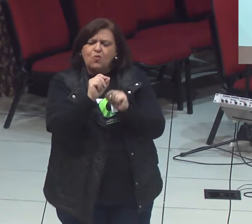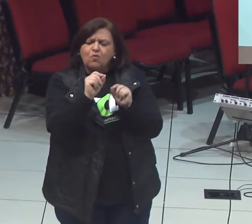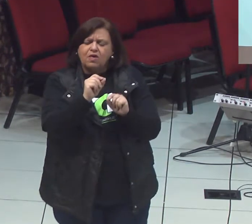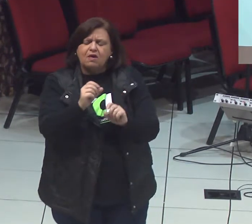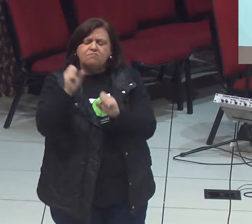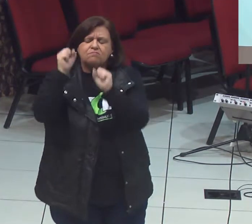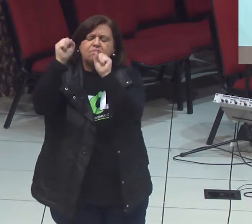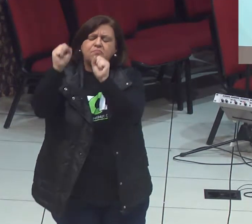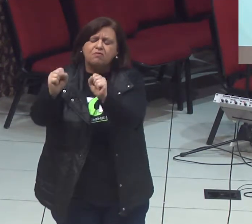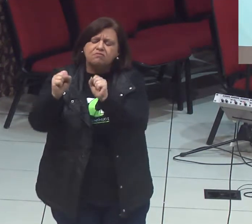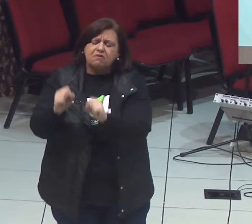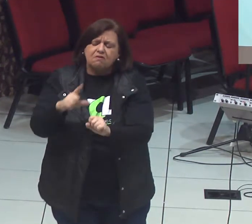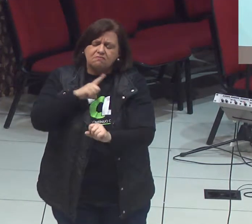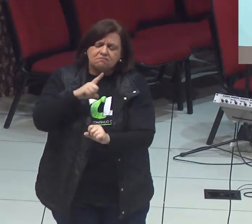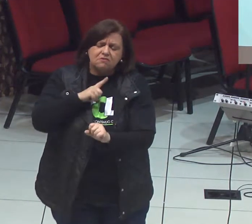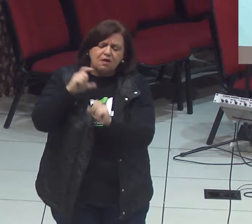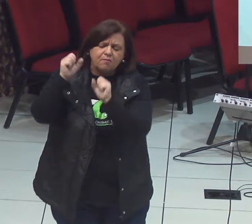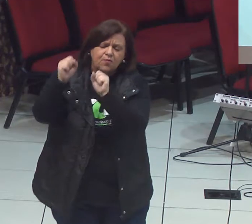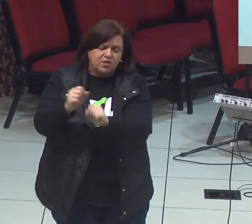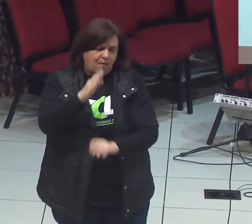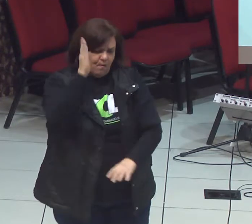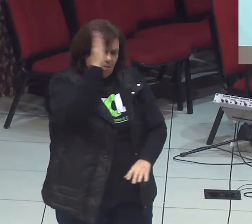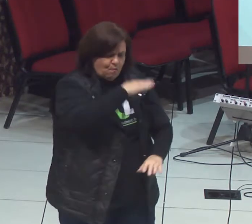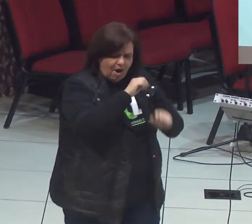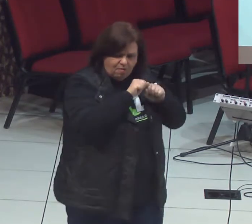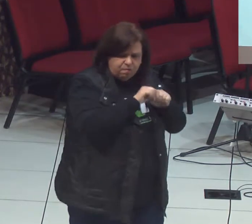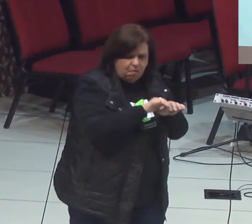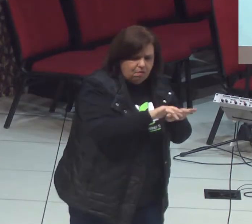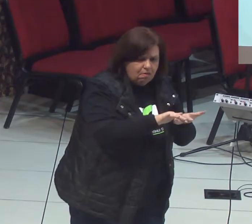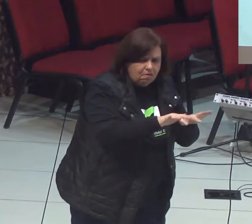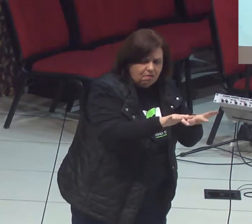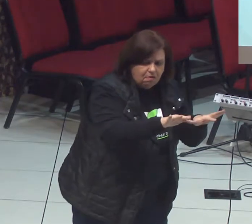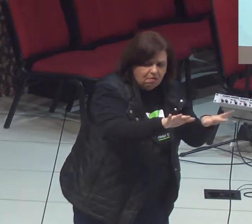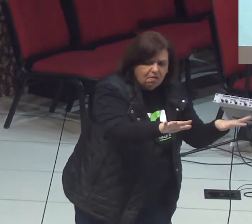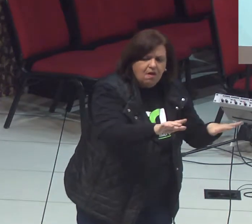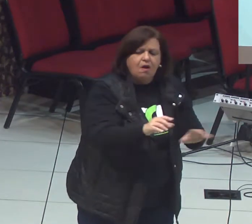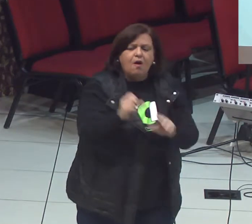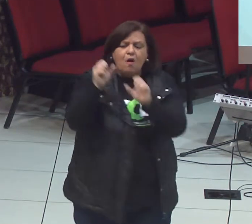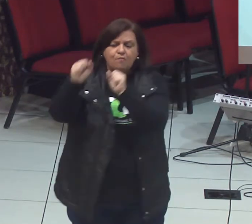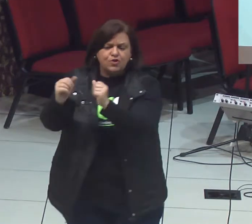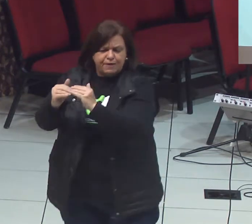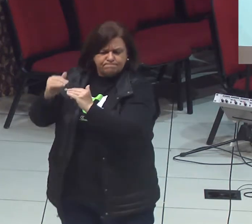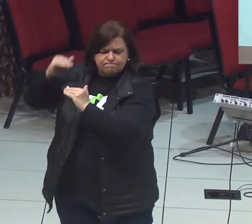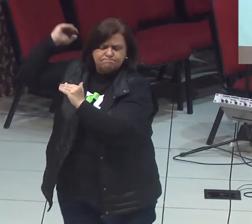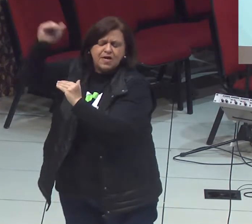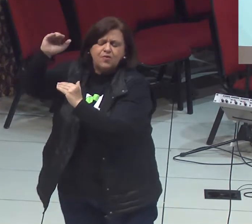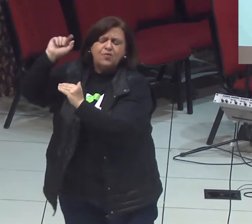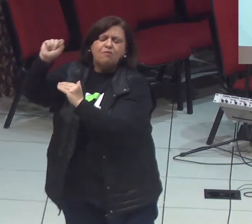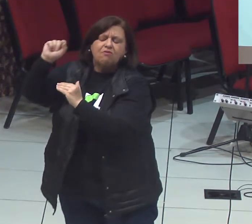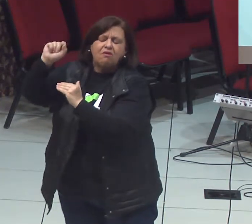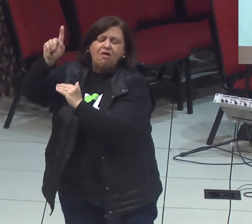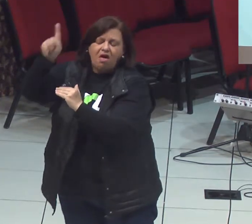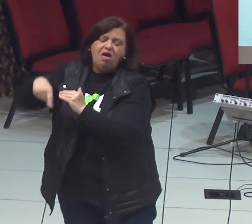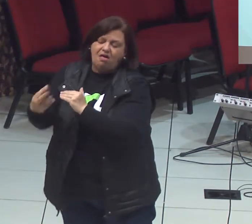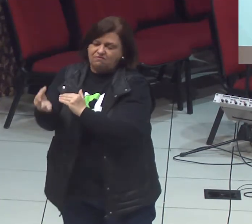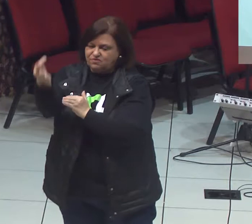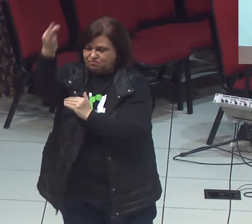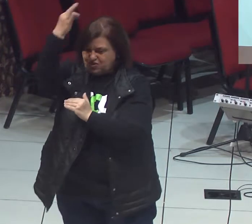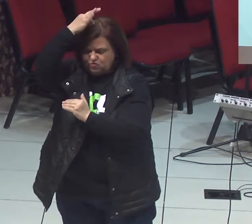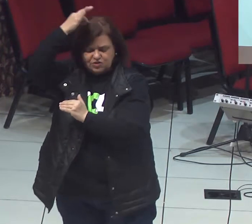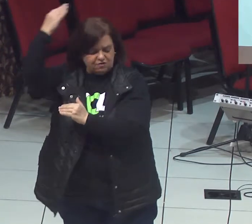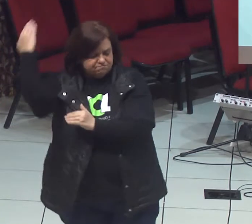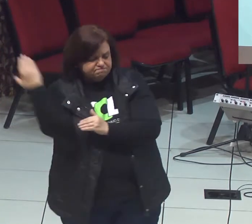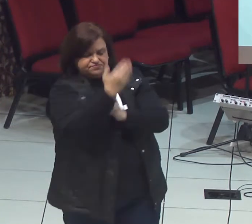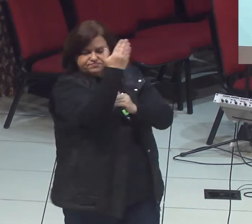detém todo o poder maligno para se manifestar e se revelar nessa terra é o poder